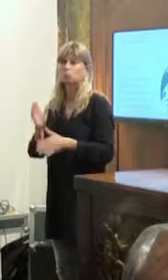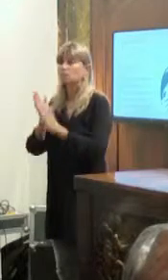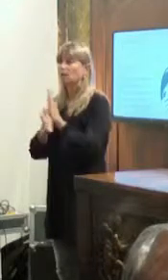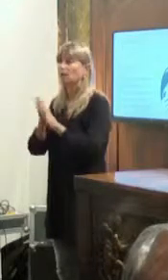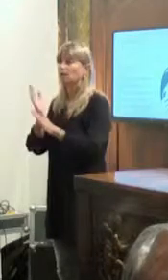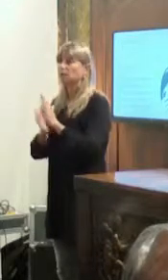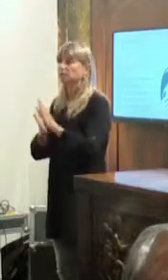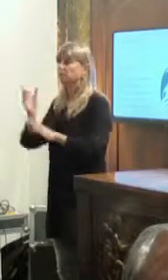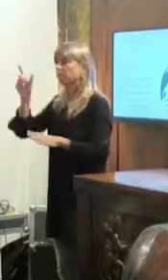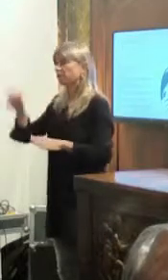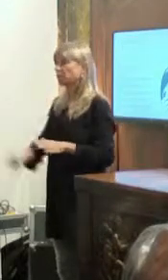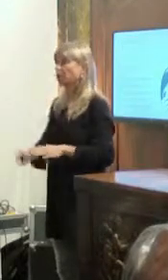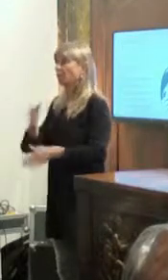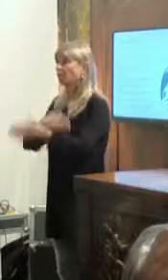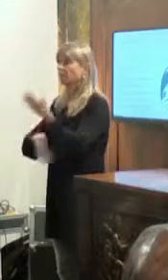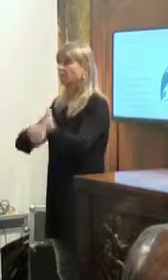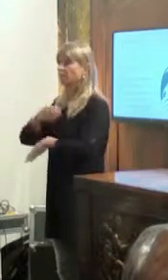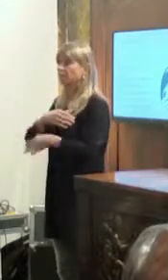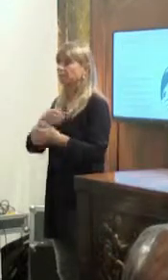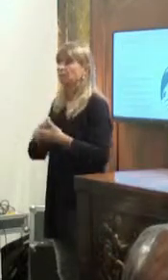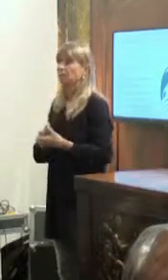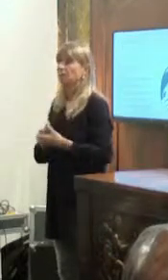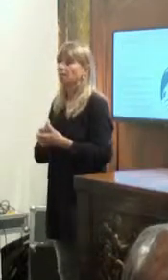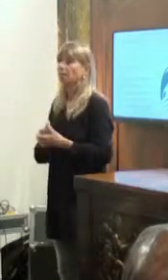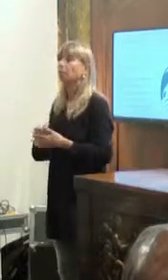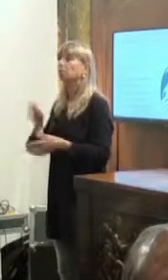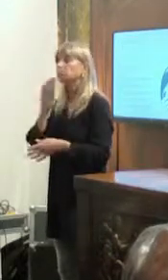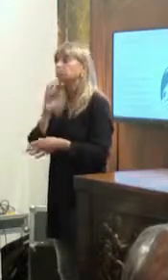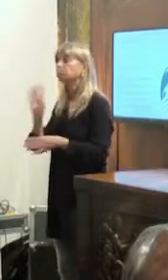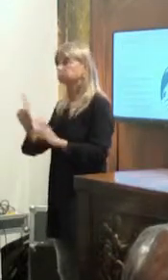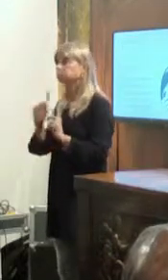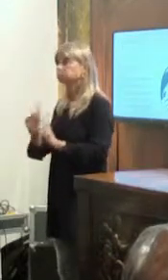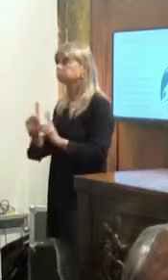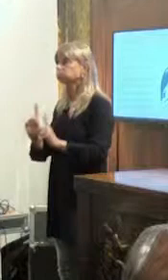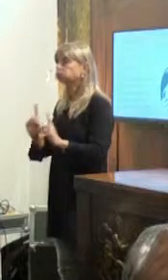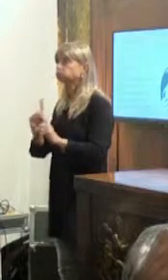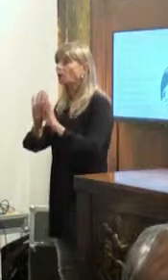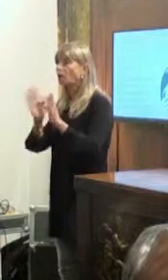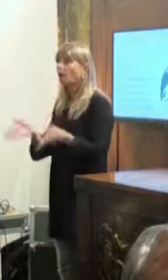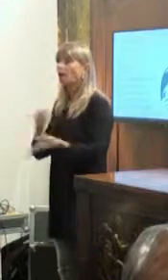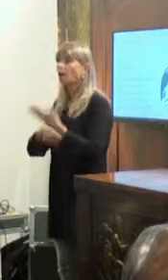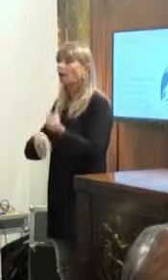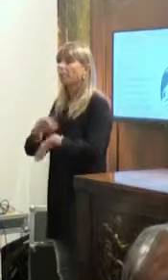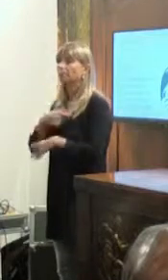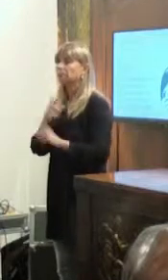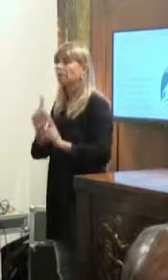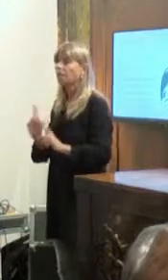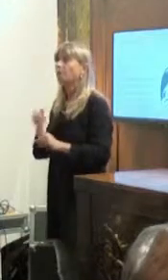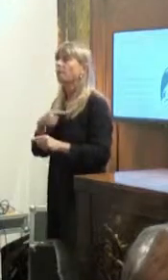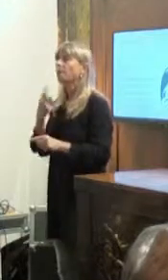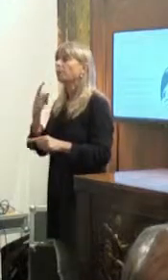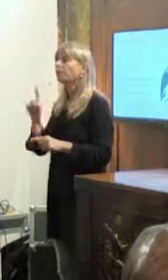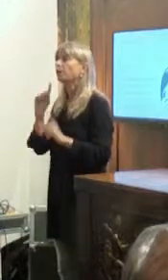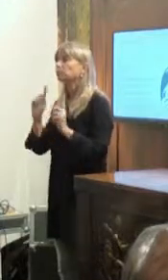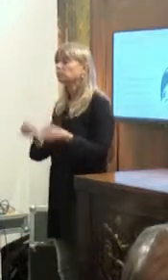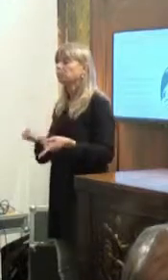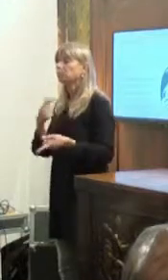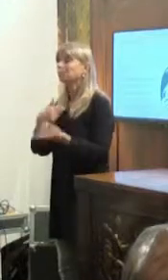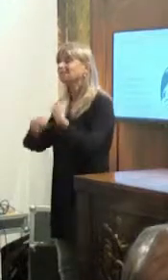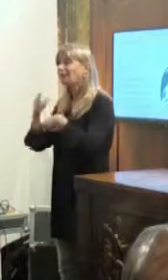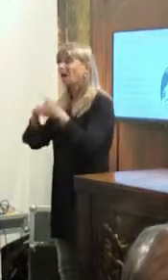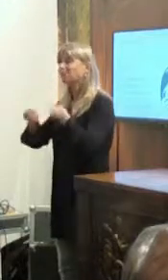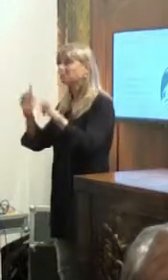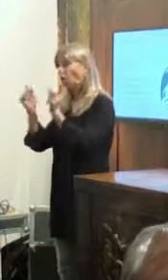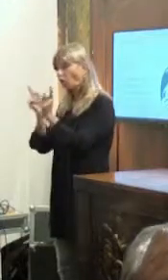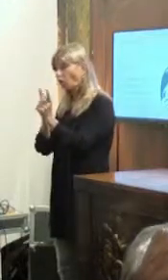gratuidad para las personas con discapacidad, mantenemos la gratuidad de las personas con discapacidad, pero también simplificamos los